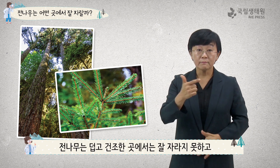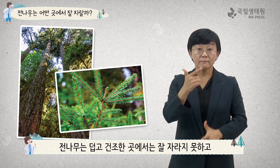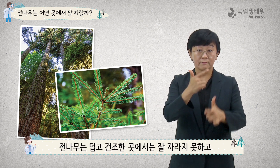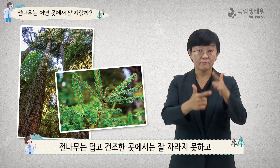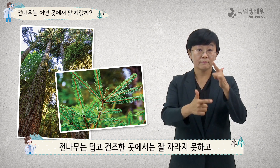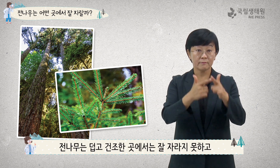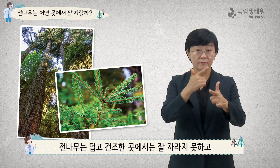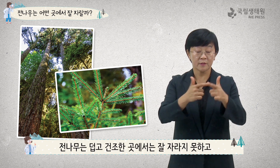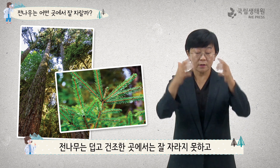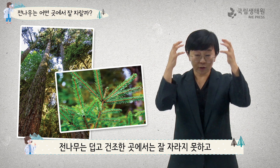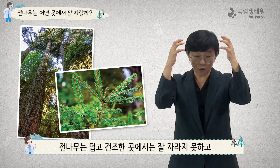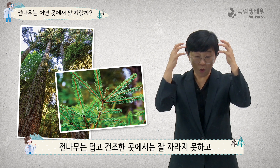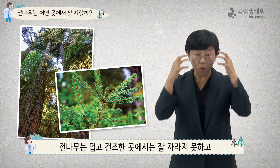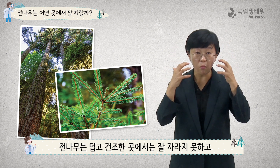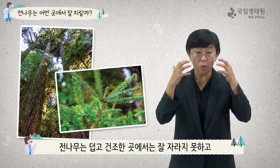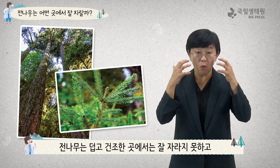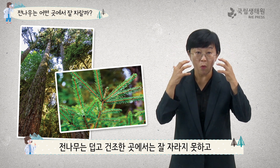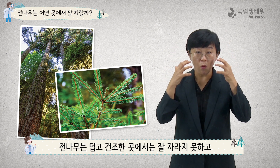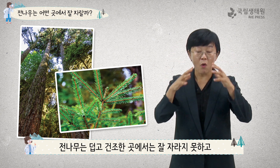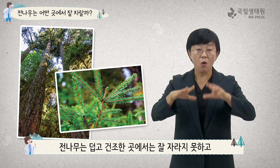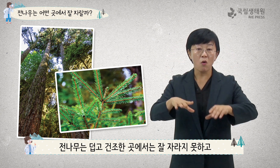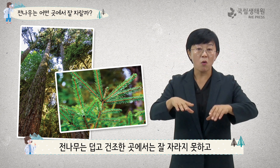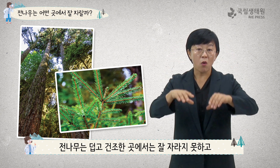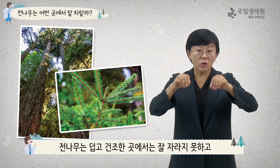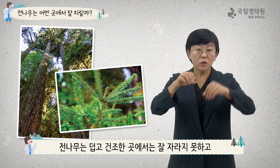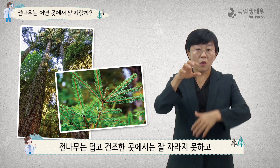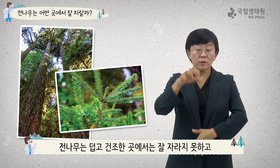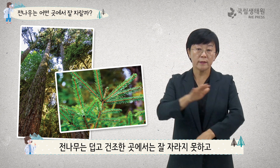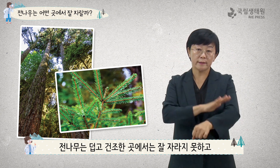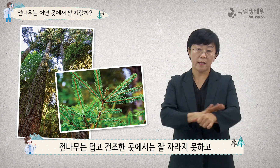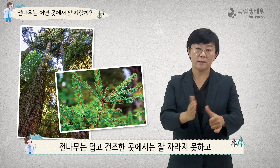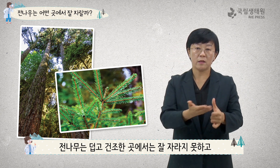전나무는 덥고 건조한 곳에서는 잘 자라지 못하고